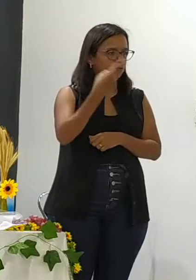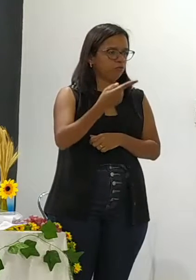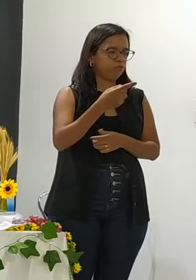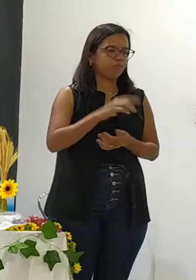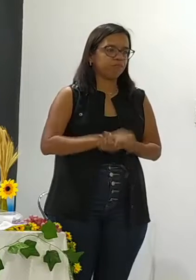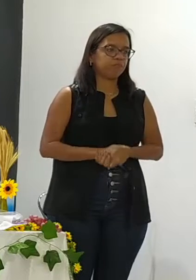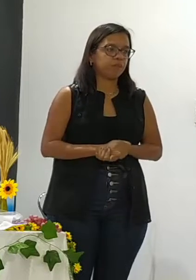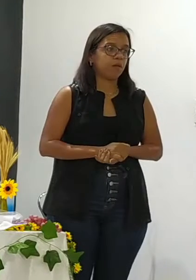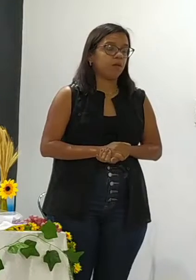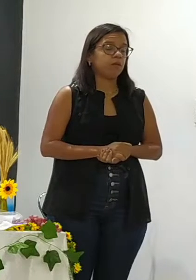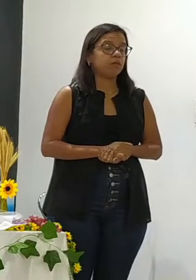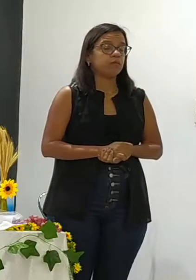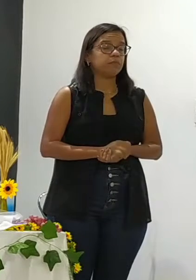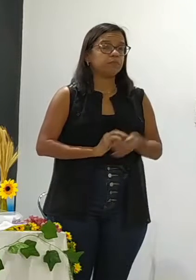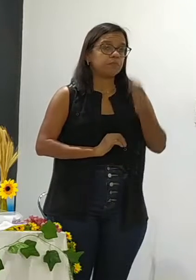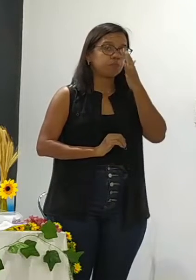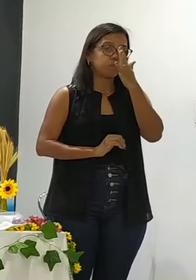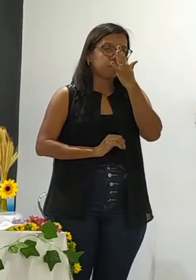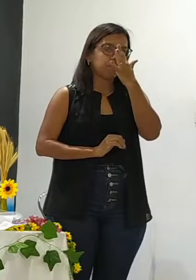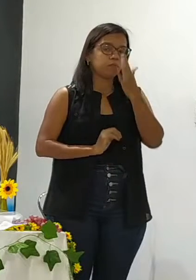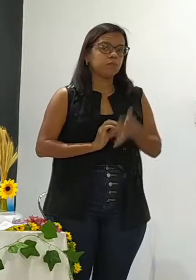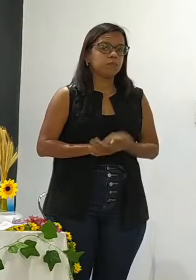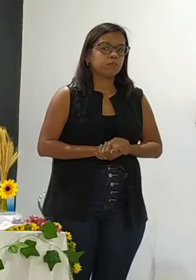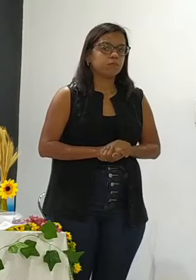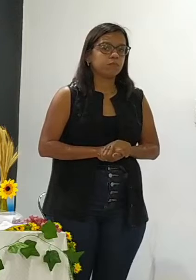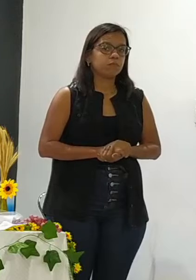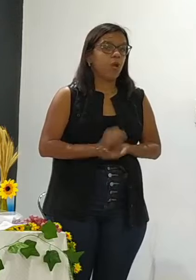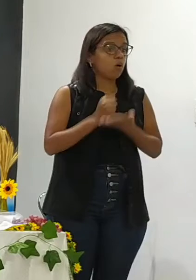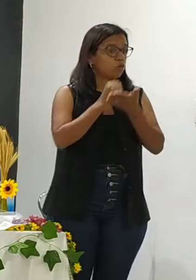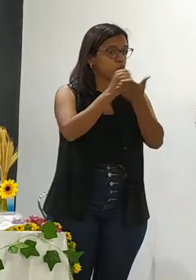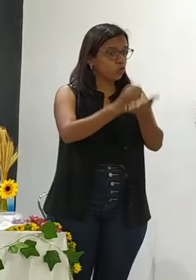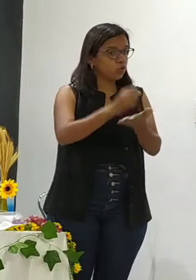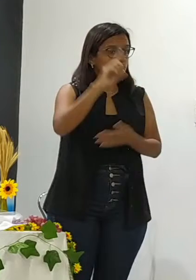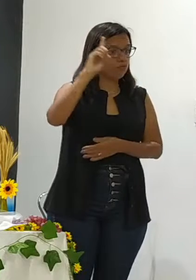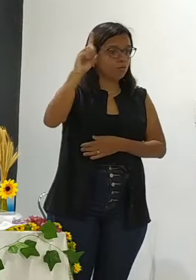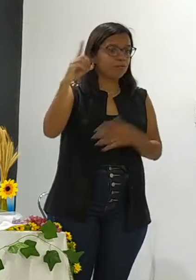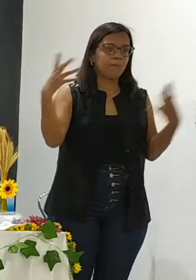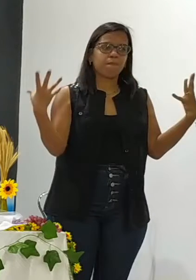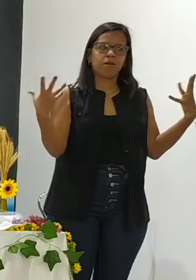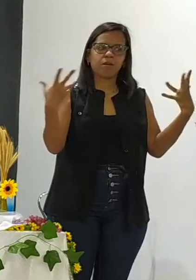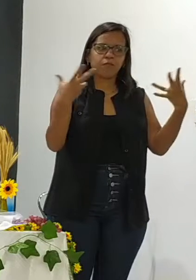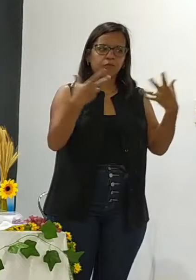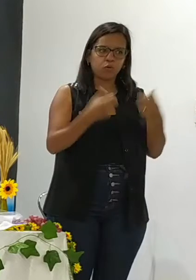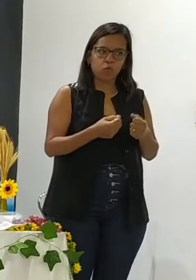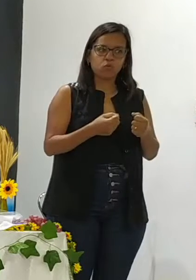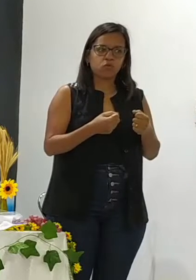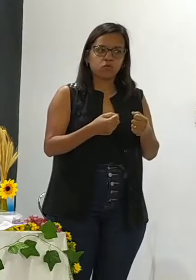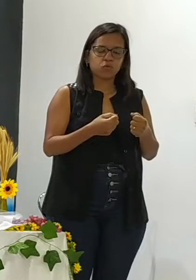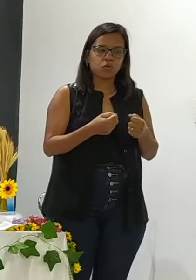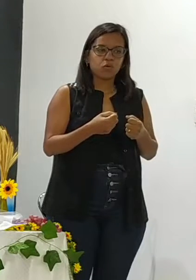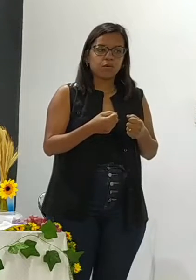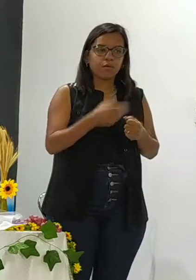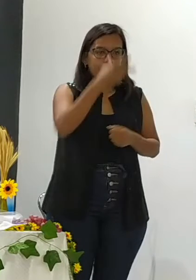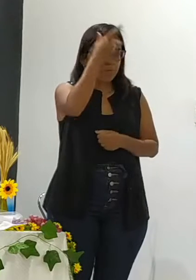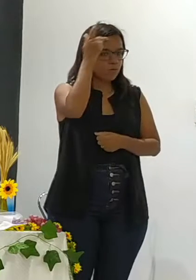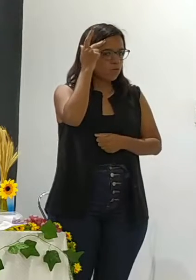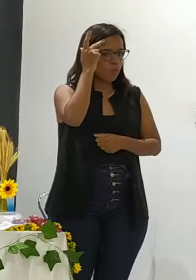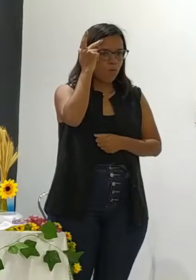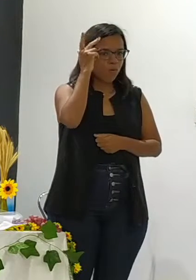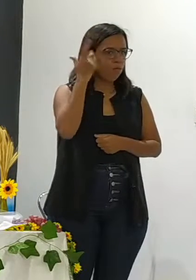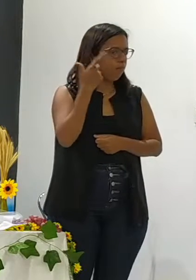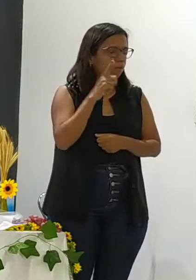Mas só que a provisão de Deus é algo maravilhoso que a gente, o homem, não consegue